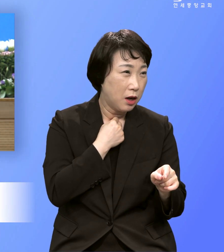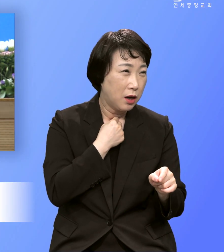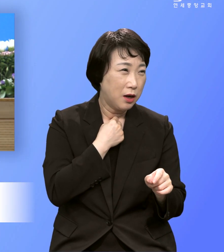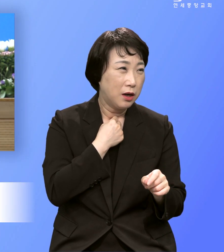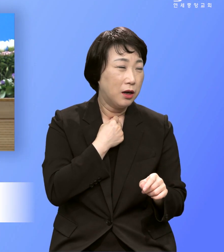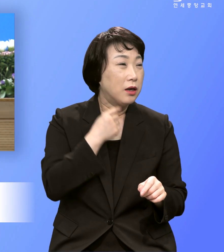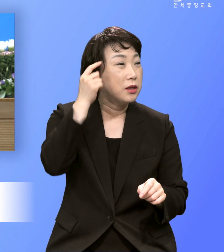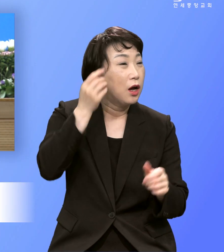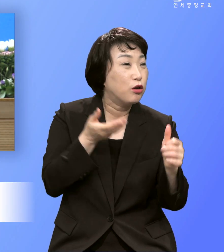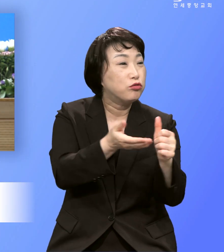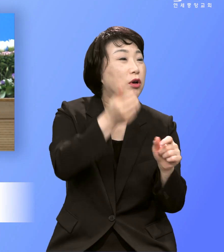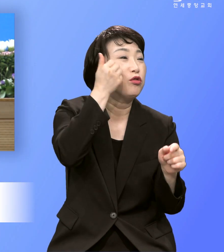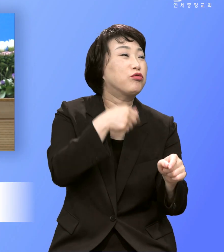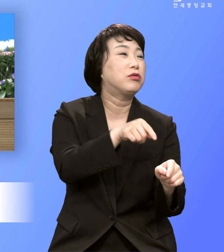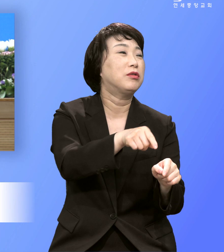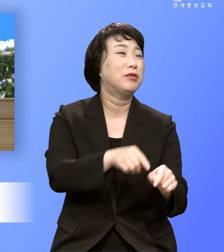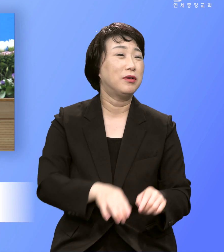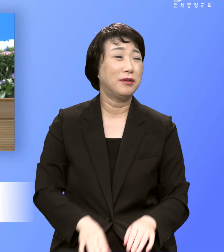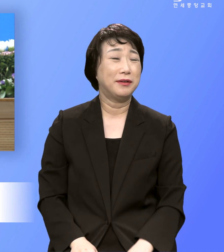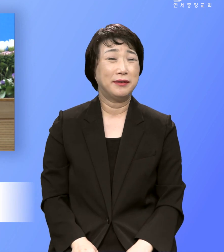누가 주는 생각이냐.